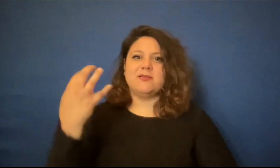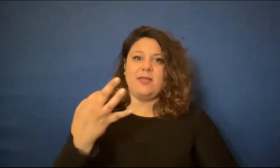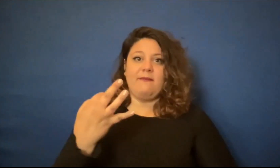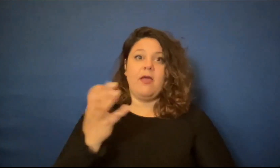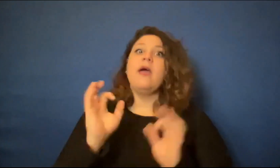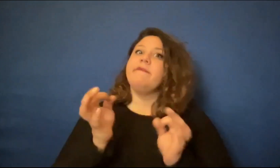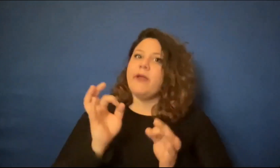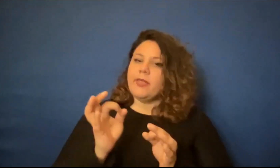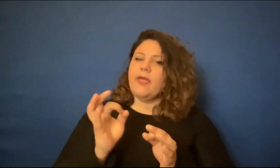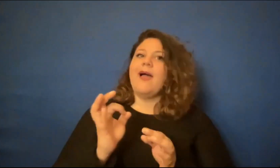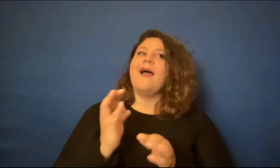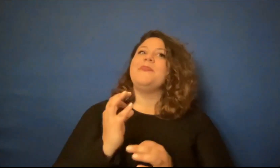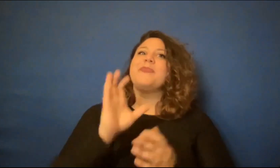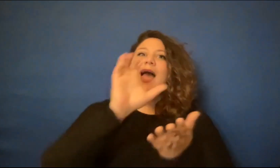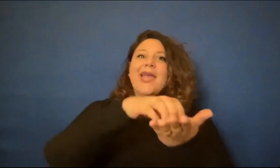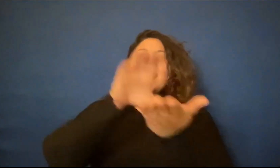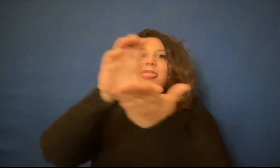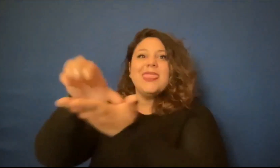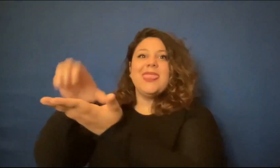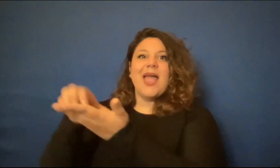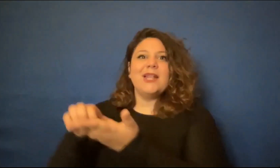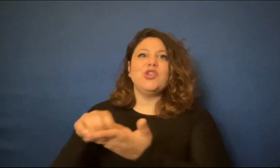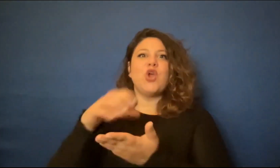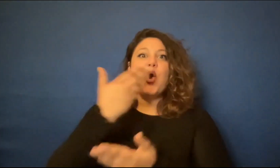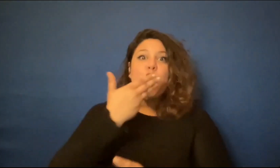un psicólogo en cada colegio, sino uno, dos,